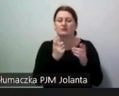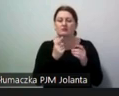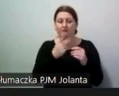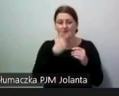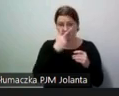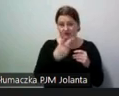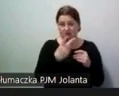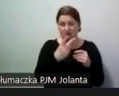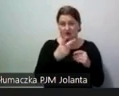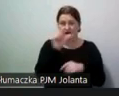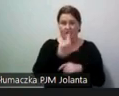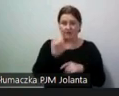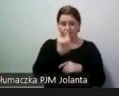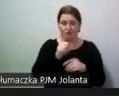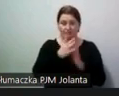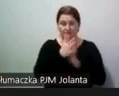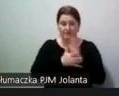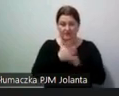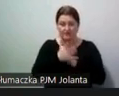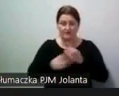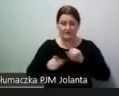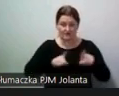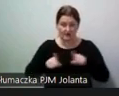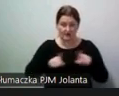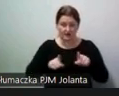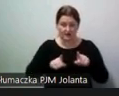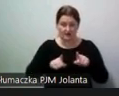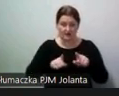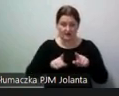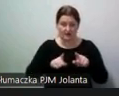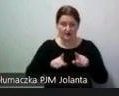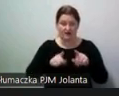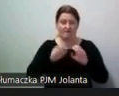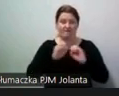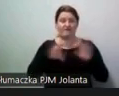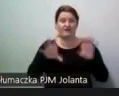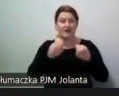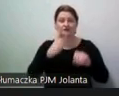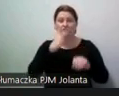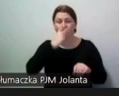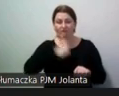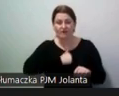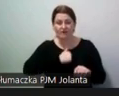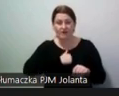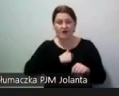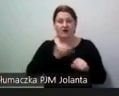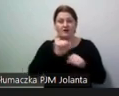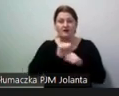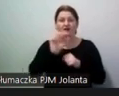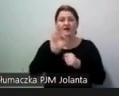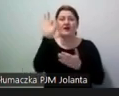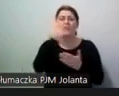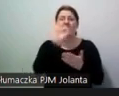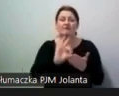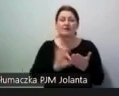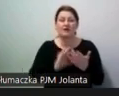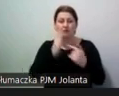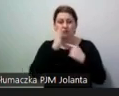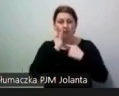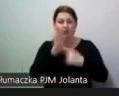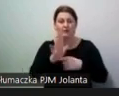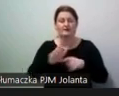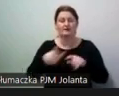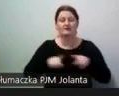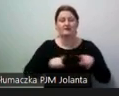tutaj lektor miga znak. Żeby instrukcja była czytelna, to pojawiła się grafika pokazująca znaczenie